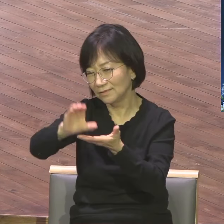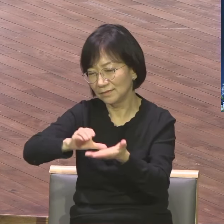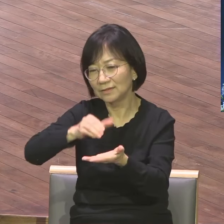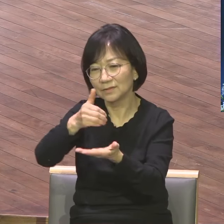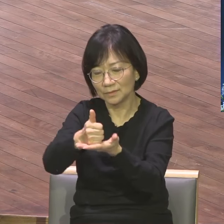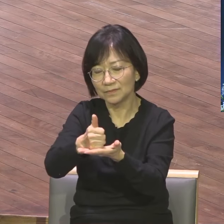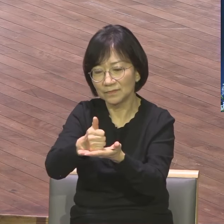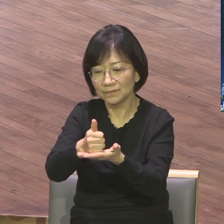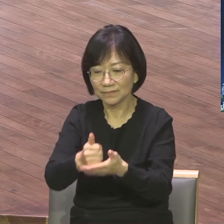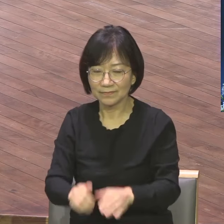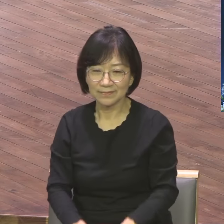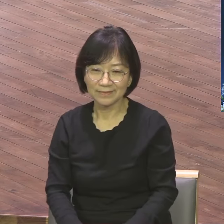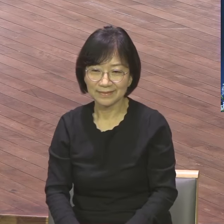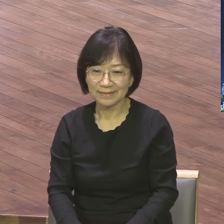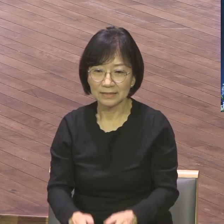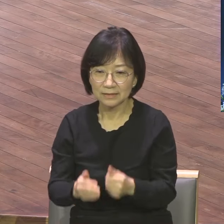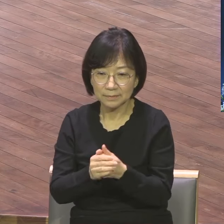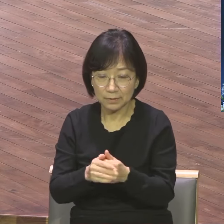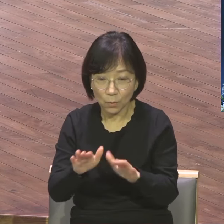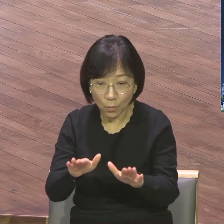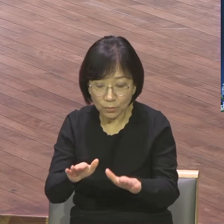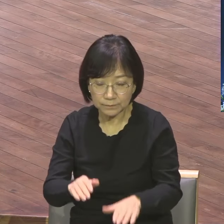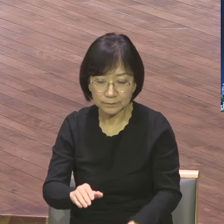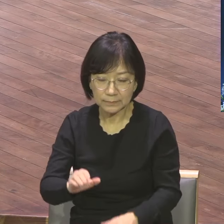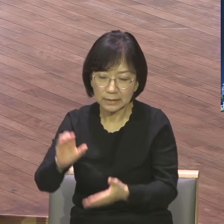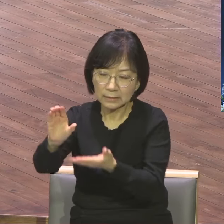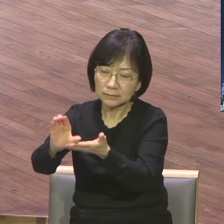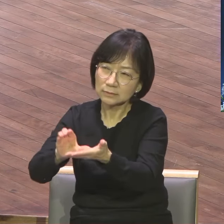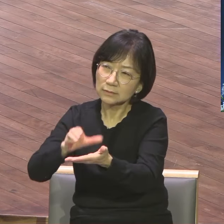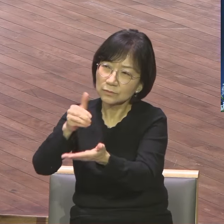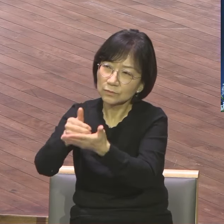오늘만큼은 그리스도가 왜 십자가에 죽으셨을까?